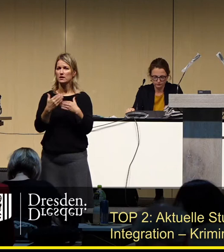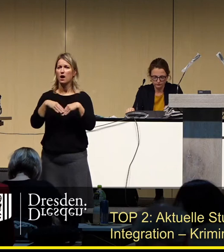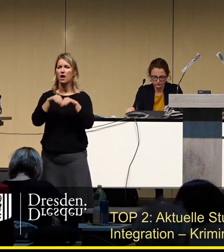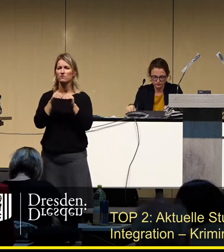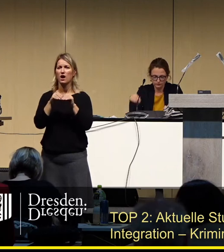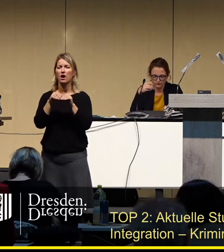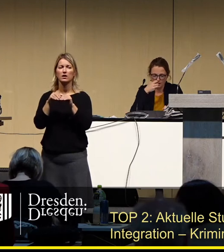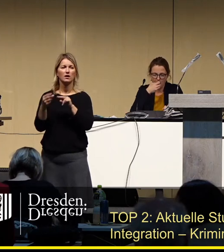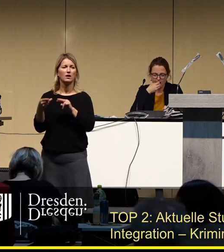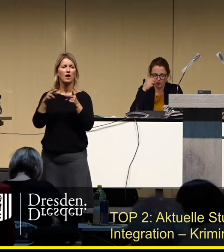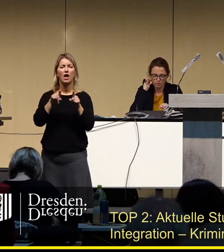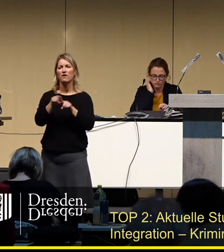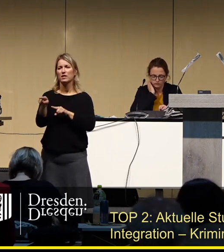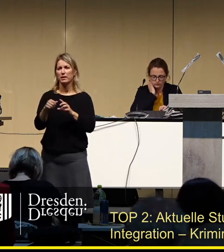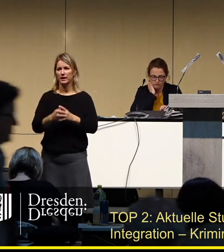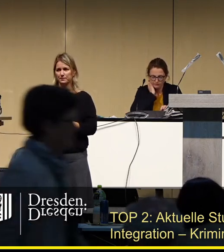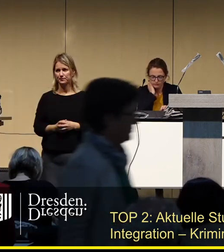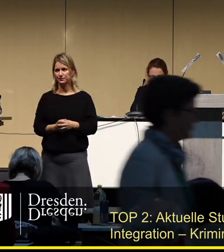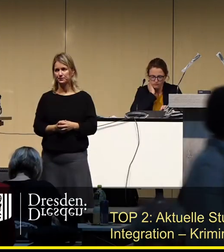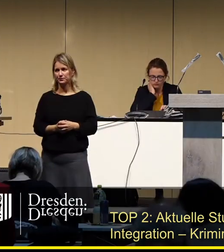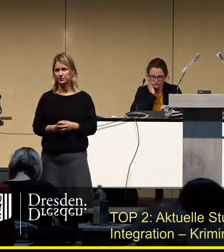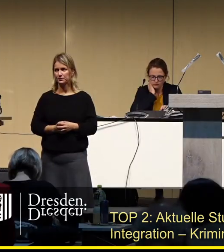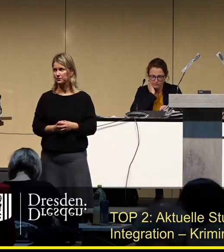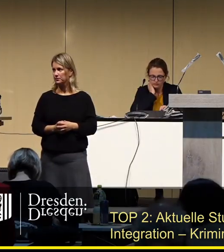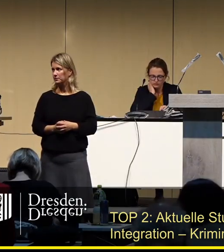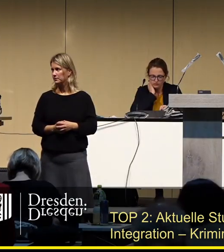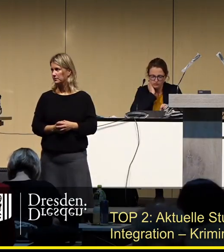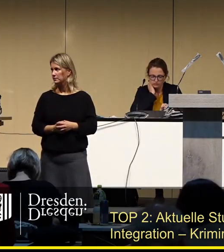der FDP-Fraktion. Sowas, FDP.